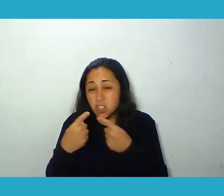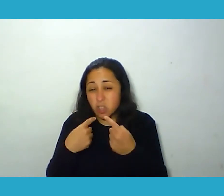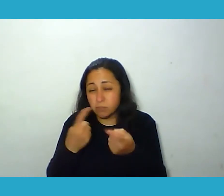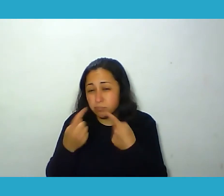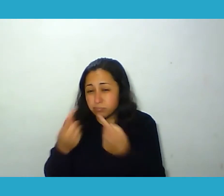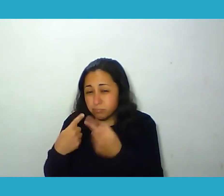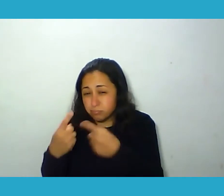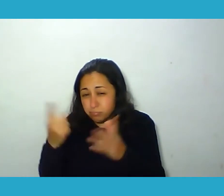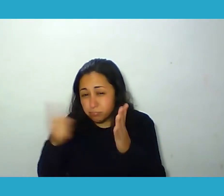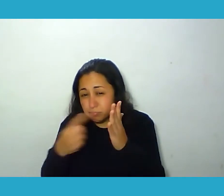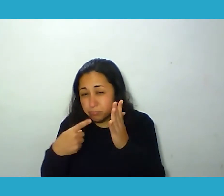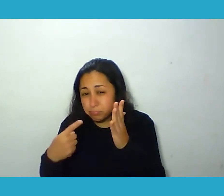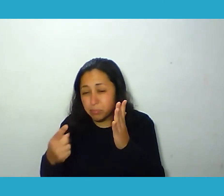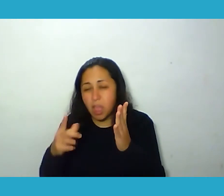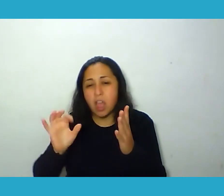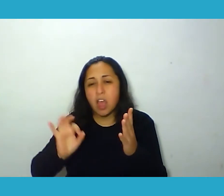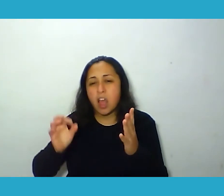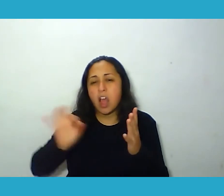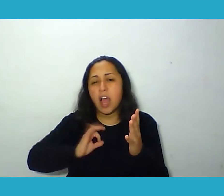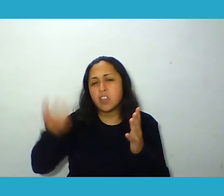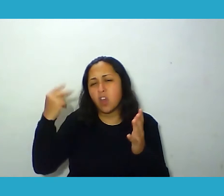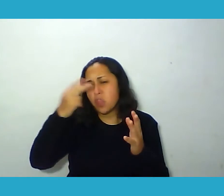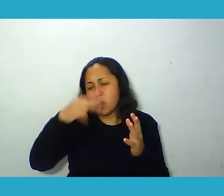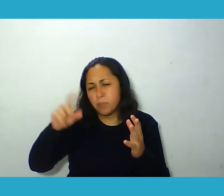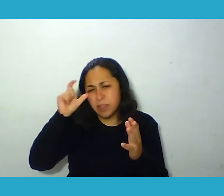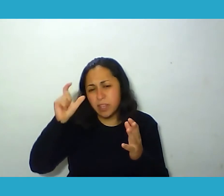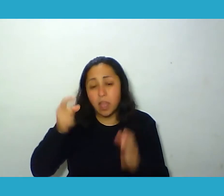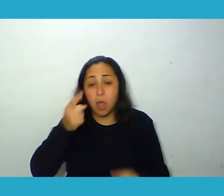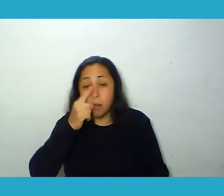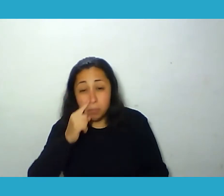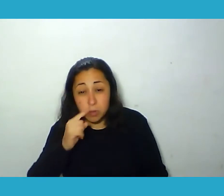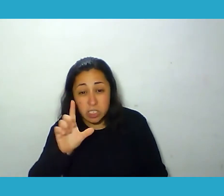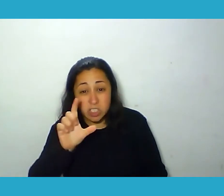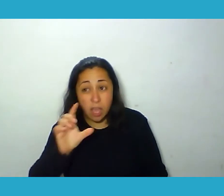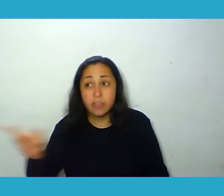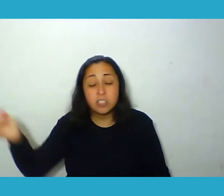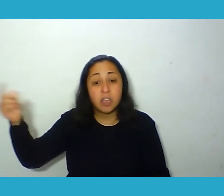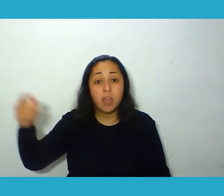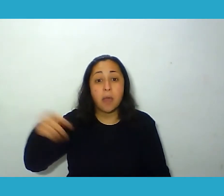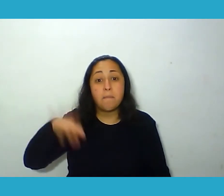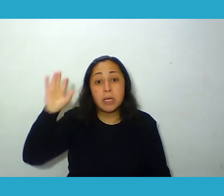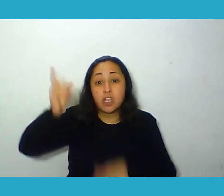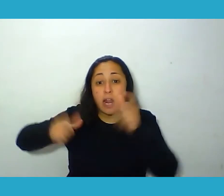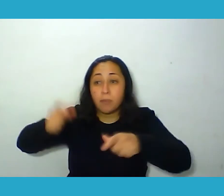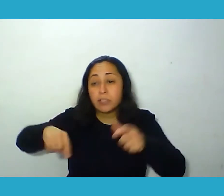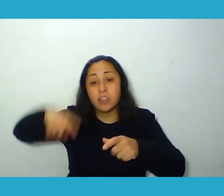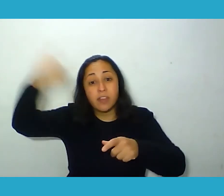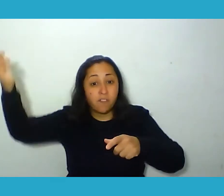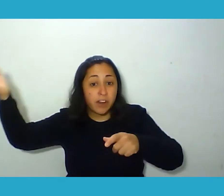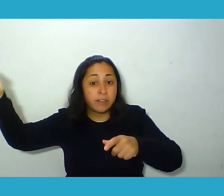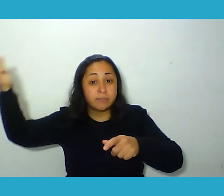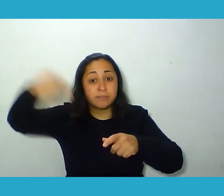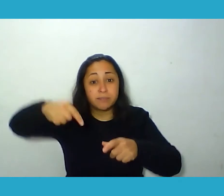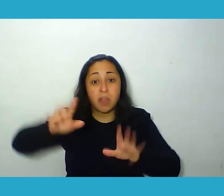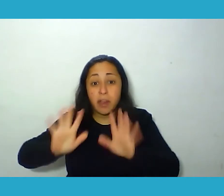2010 y dice que Punilla es un lugar donde la mayoría de la población viene de afuera y que luego, por diversas razones, se van